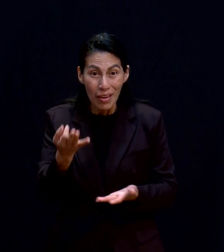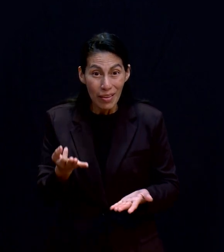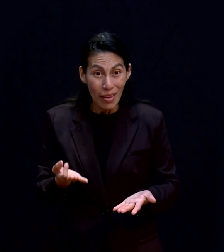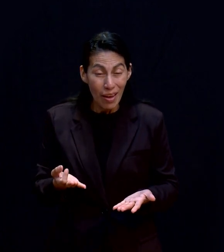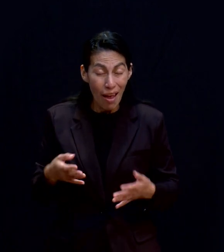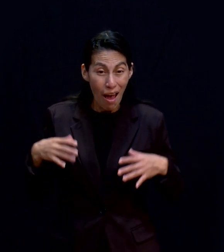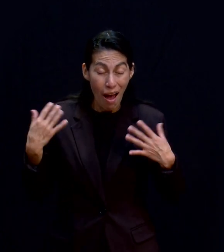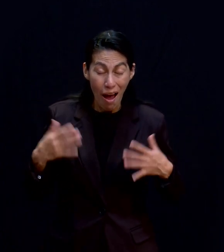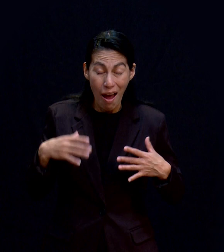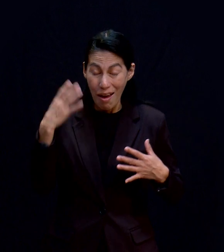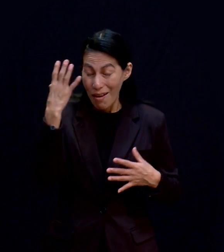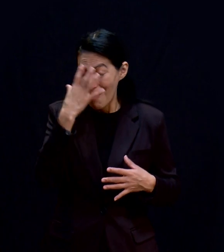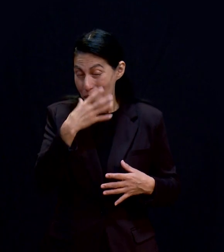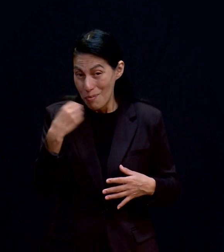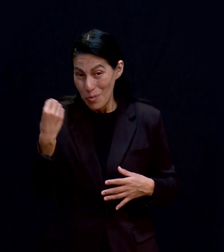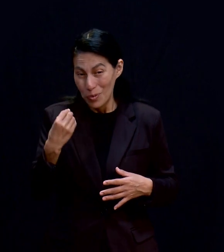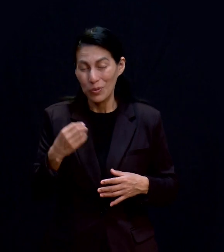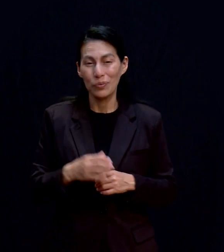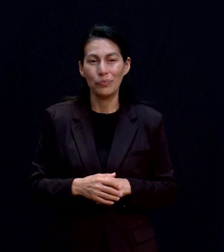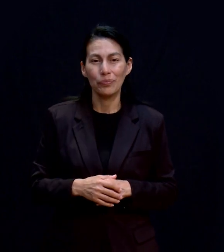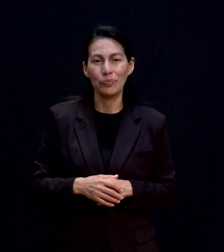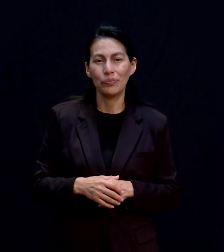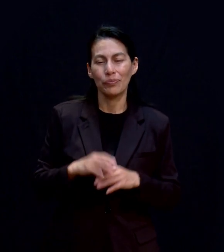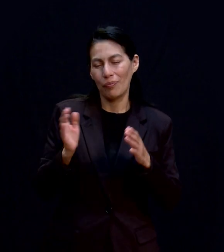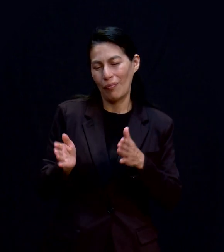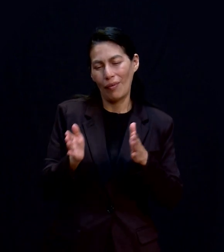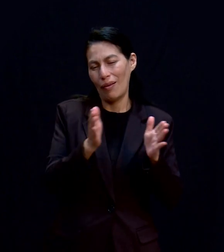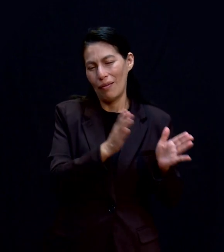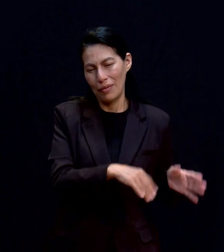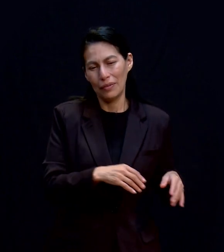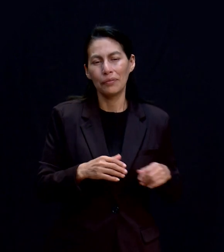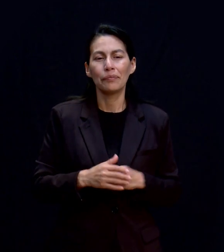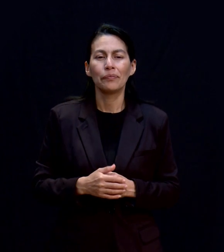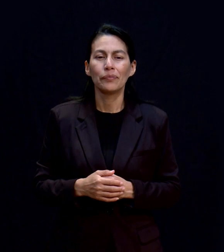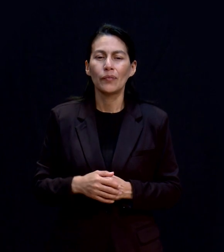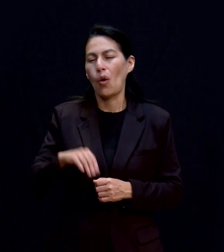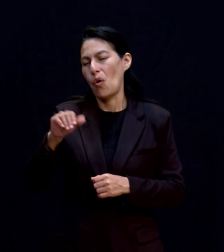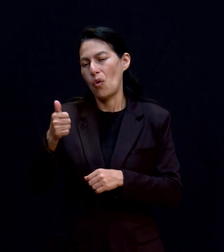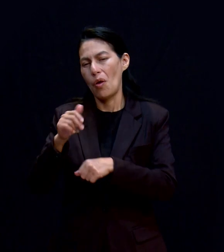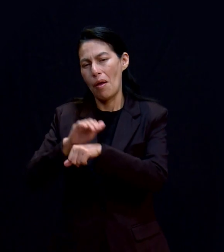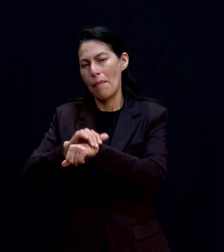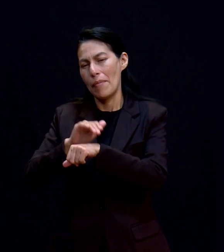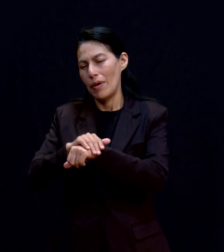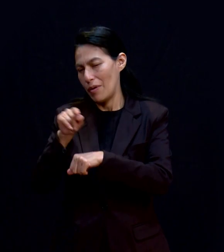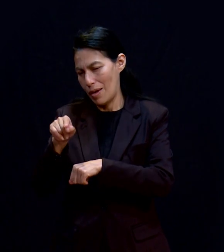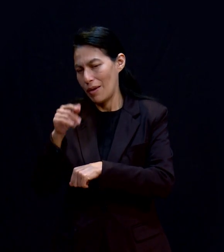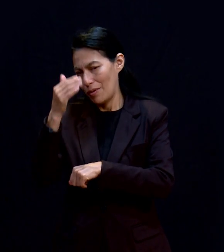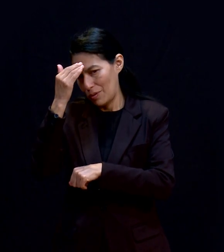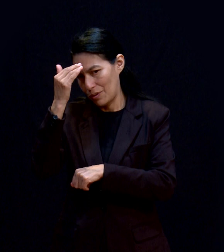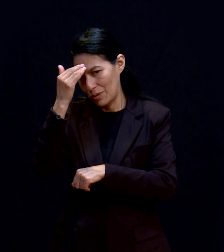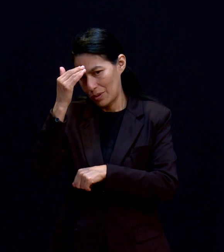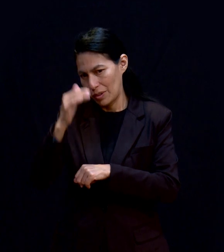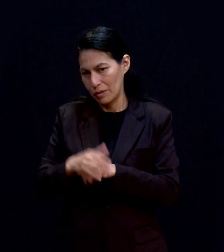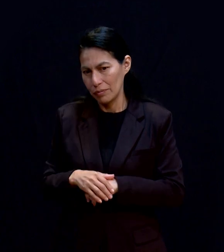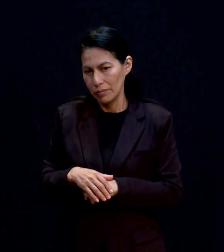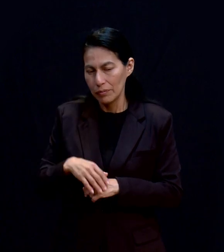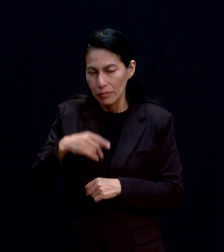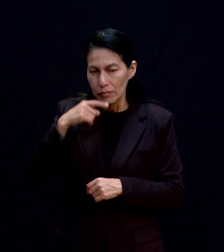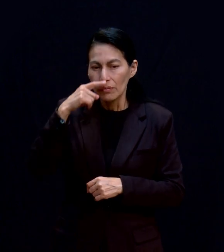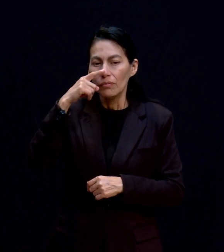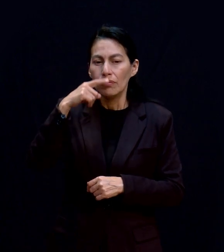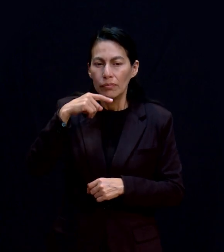belleza que belleza y yo por la por otra parte un amigo mío también que conocí